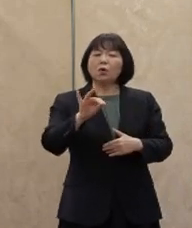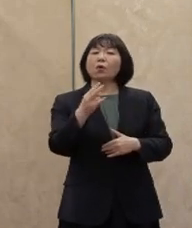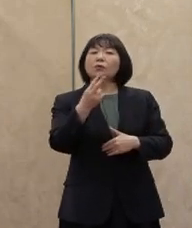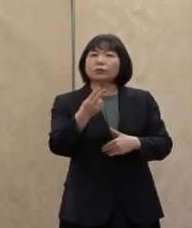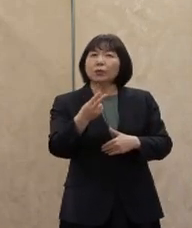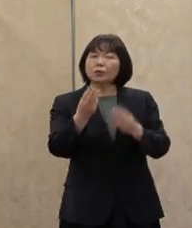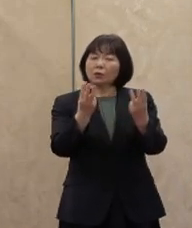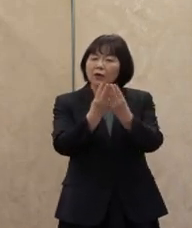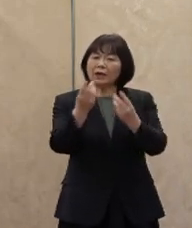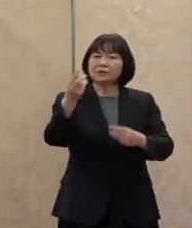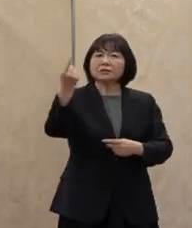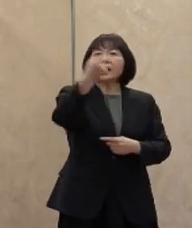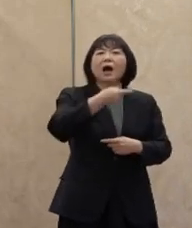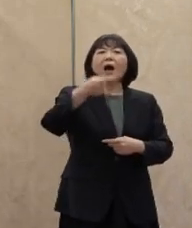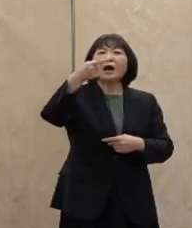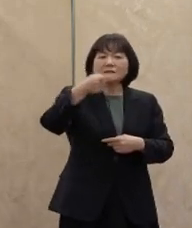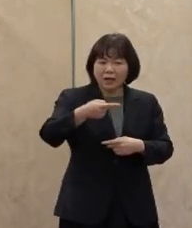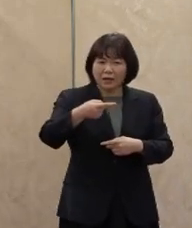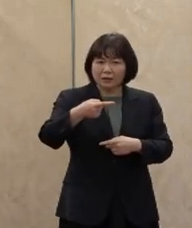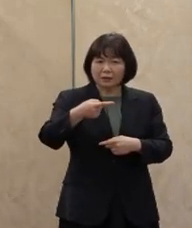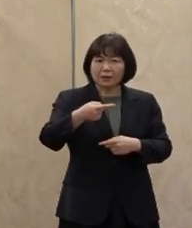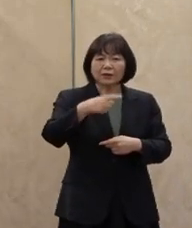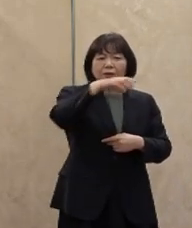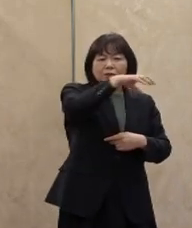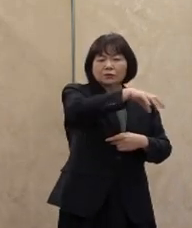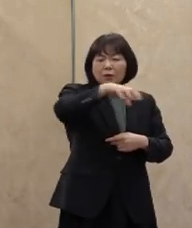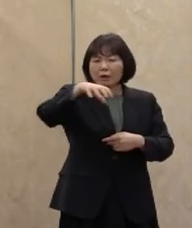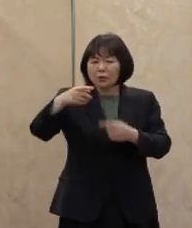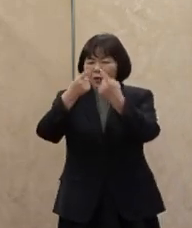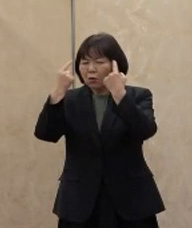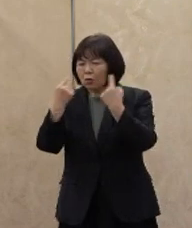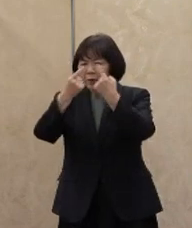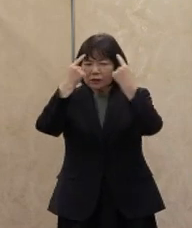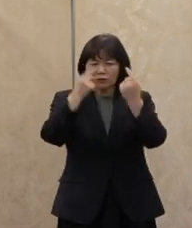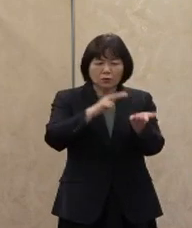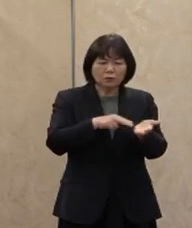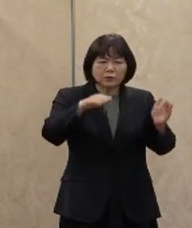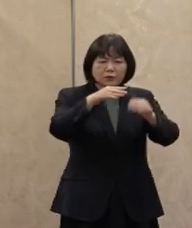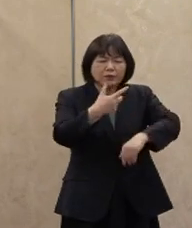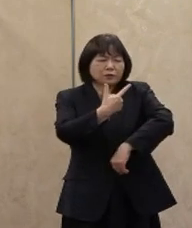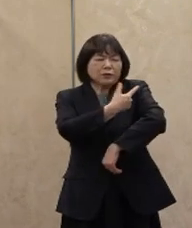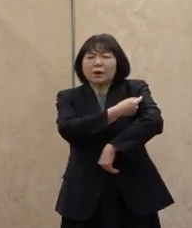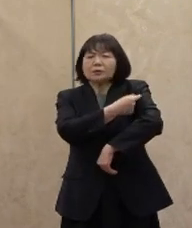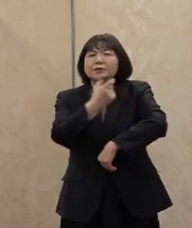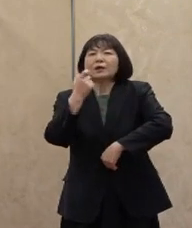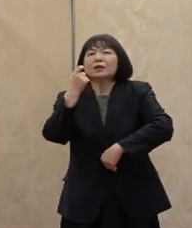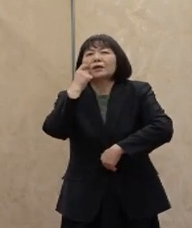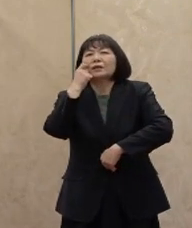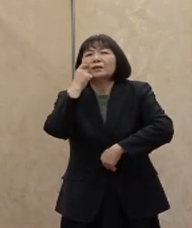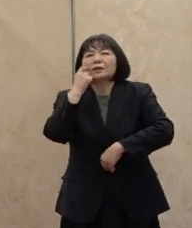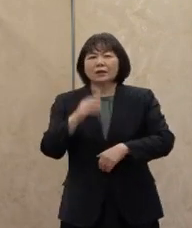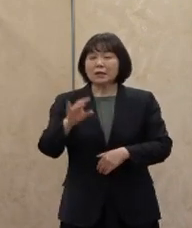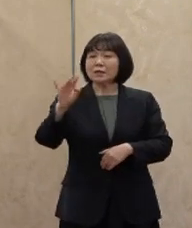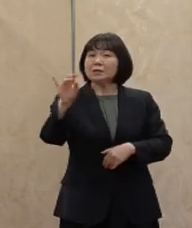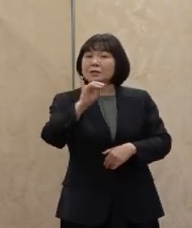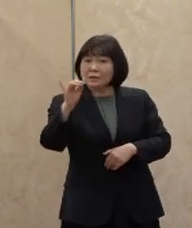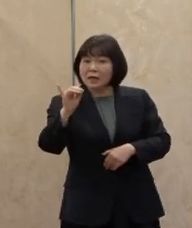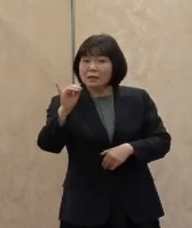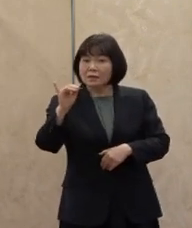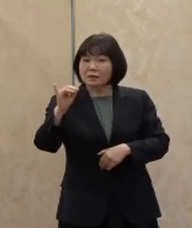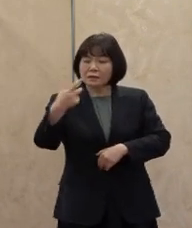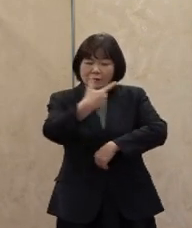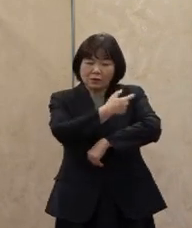1000なんです。1000ロットですから、それぞれの個別のクリニックでなかなかできるようなものではないんです。1000ロットで大きな単位